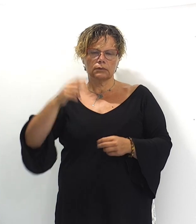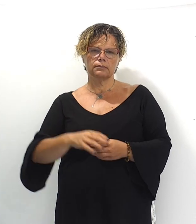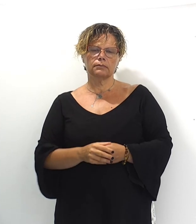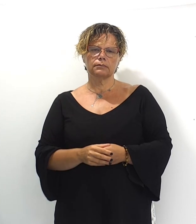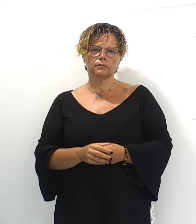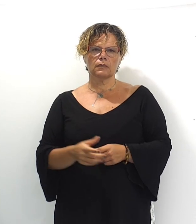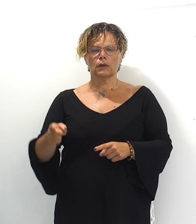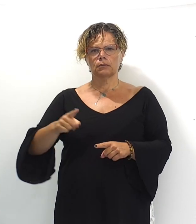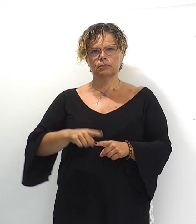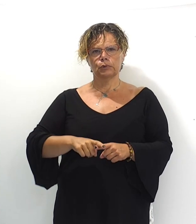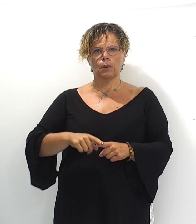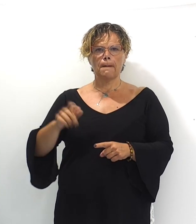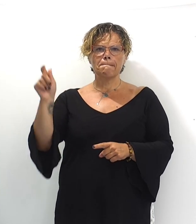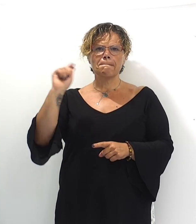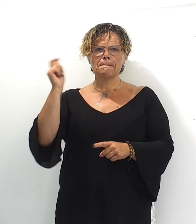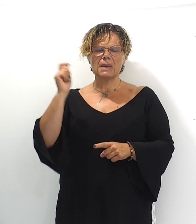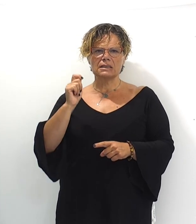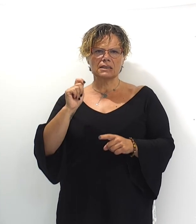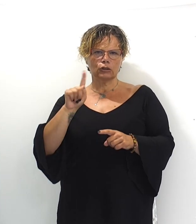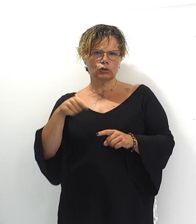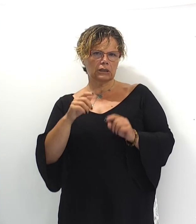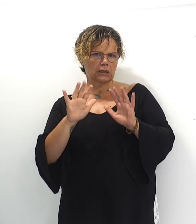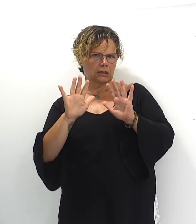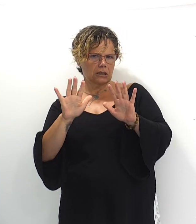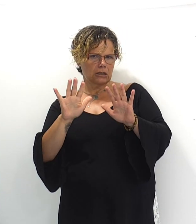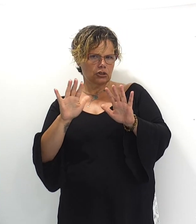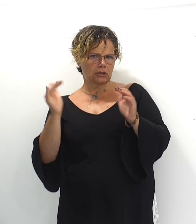A 12:10 invece la puntata su